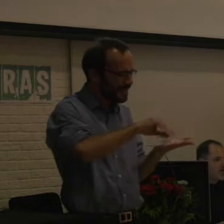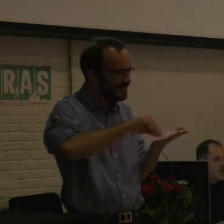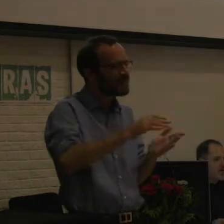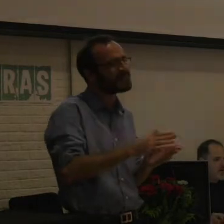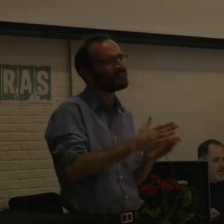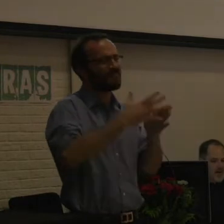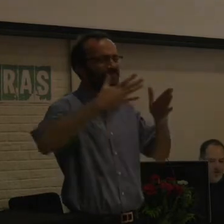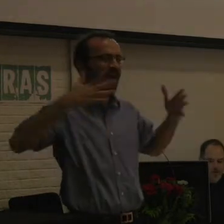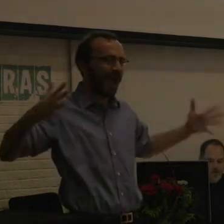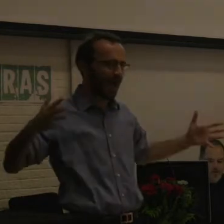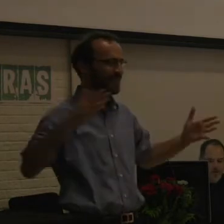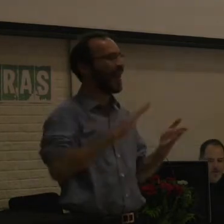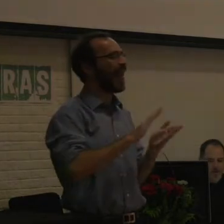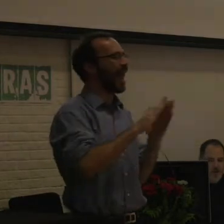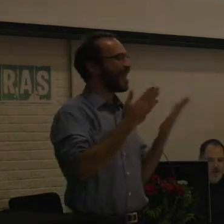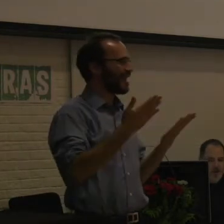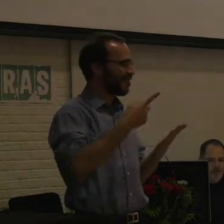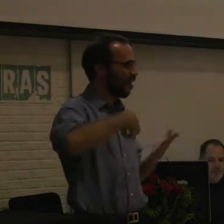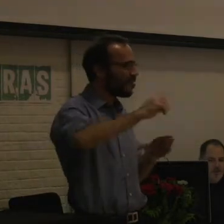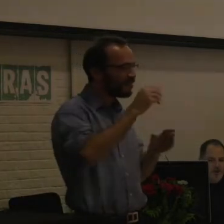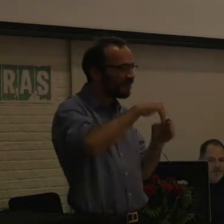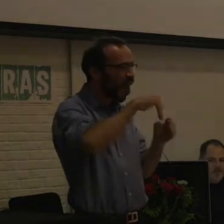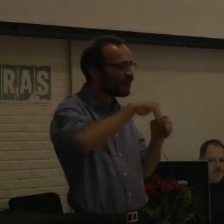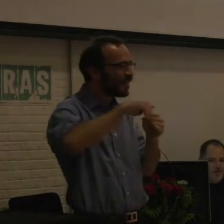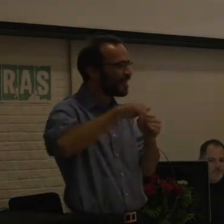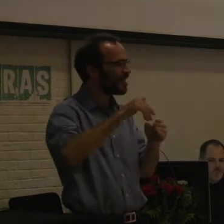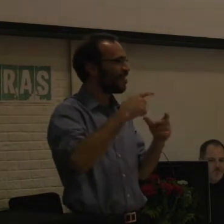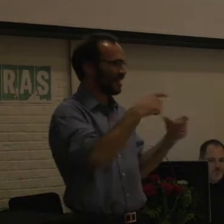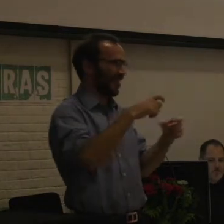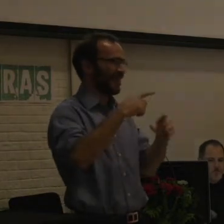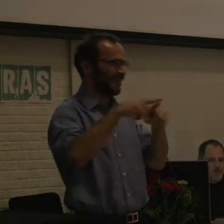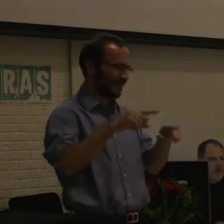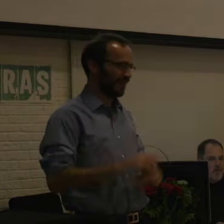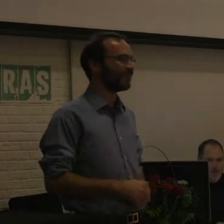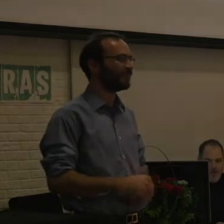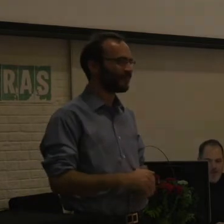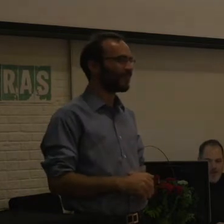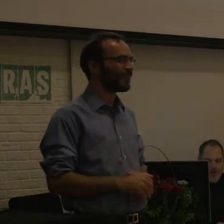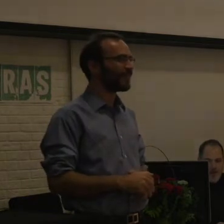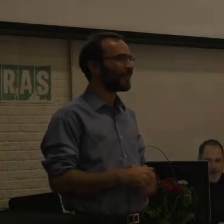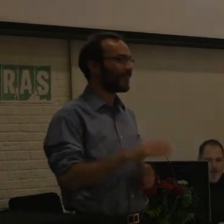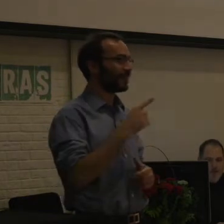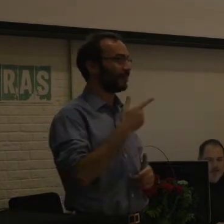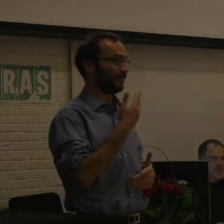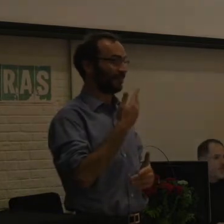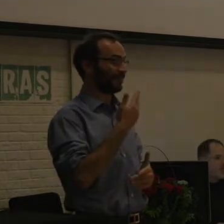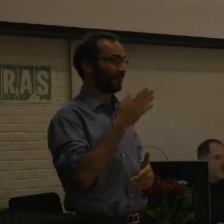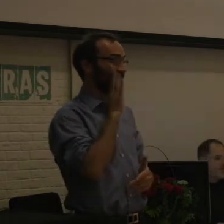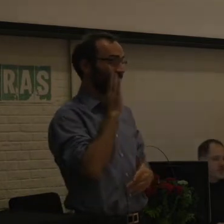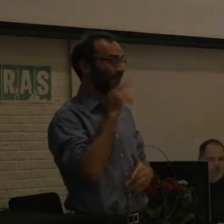y a añadir contenidos a las secciones. Como decía, bueno, he contado con mucha ayuda